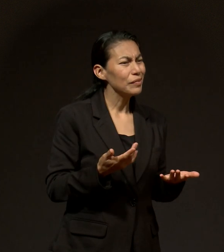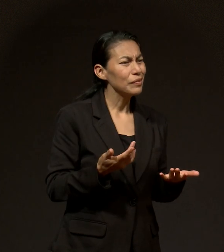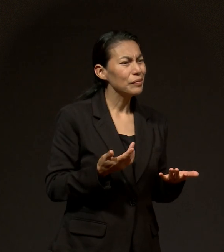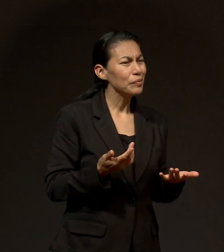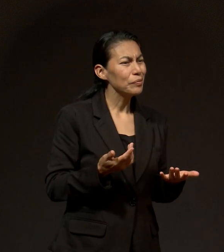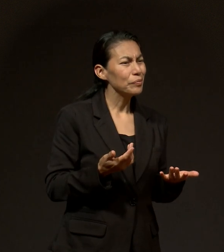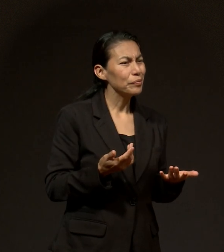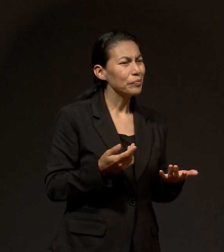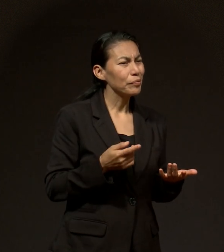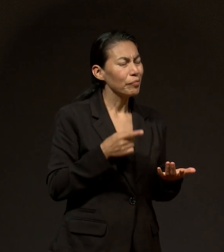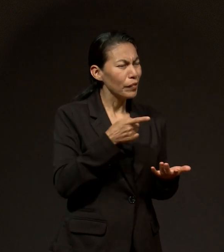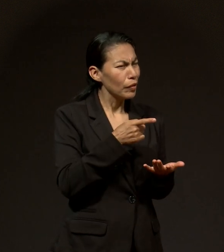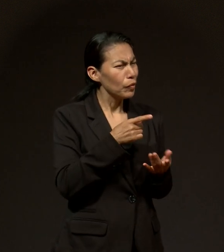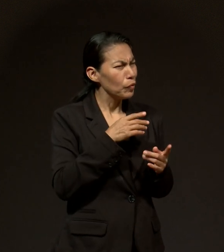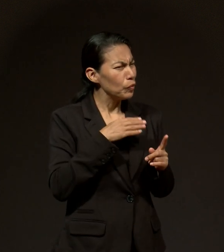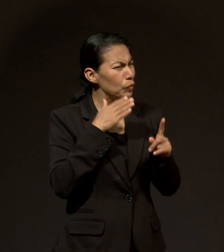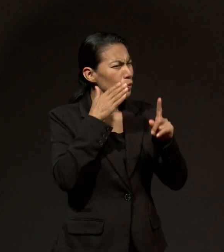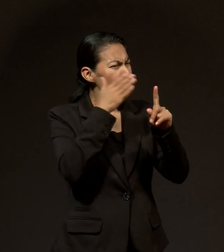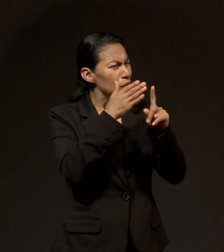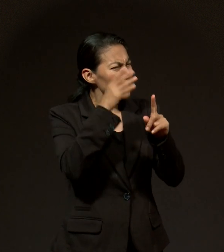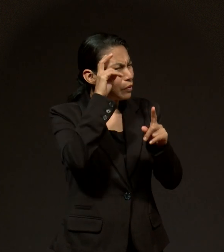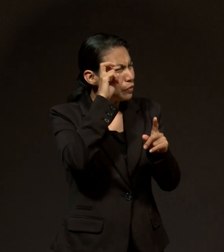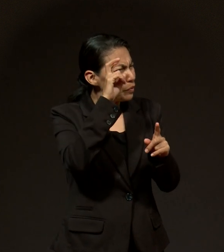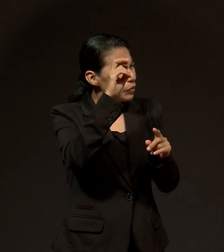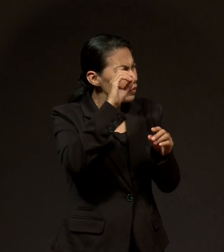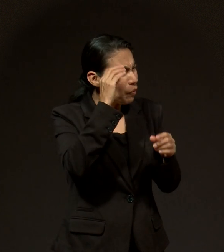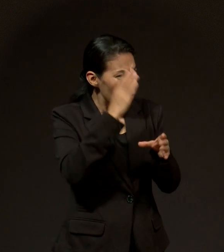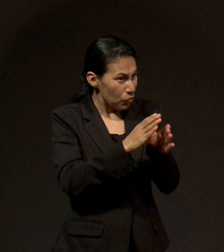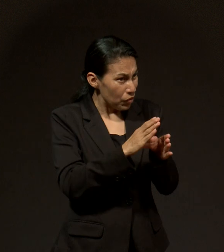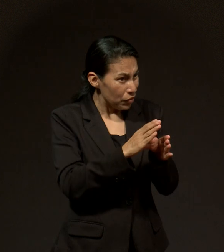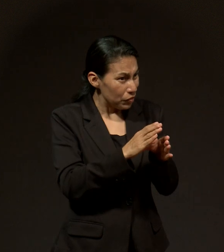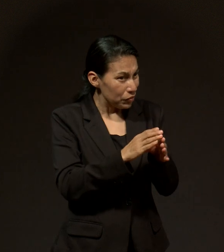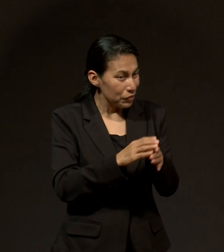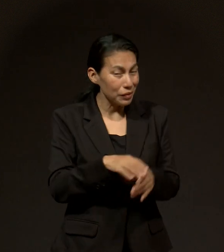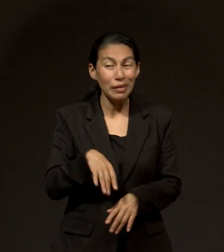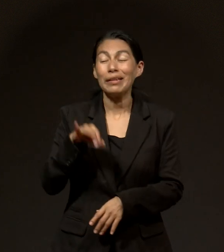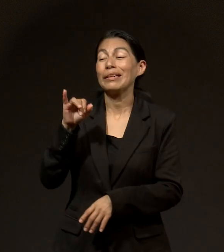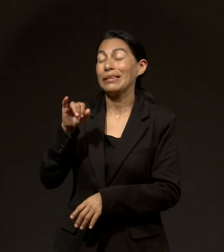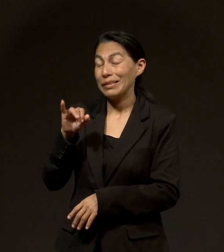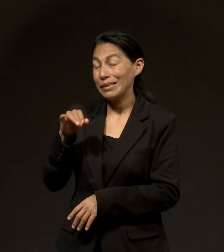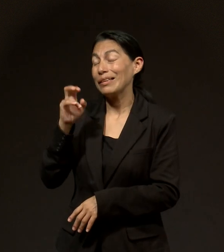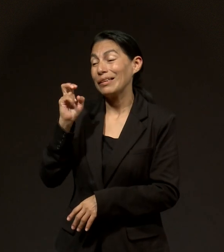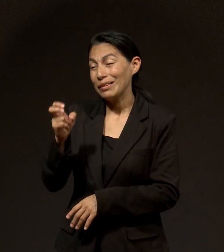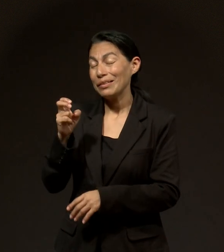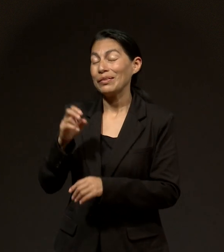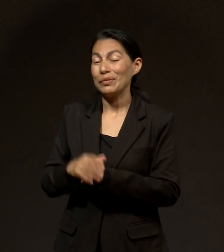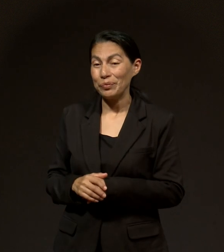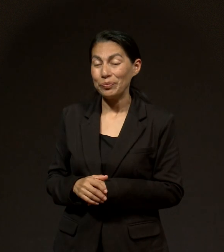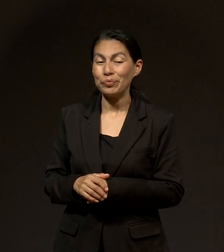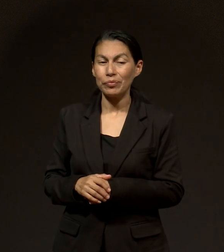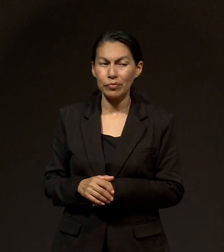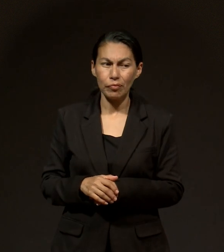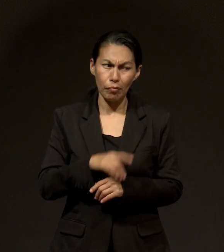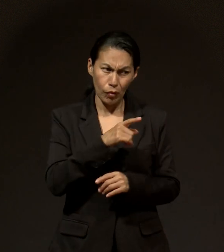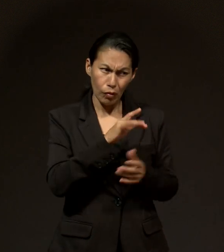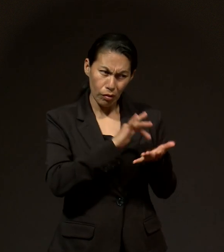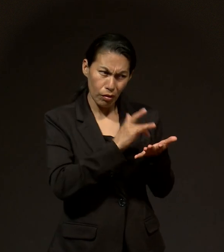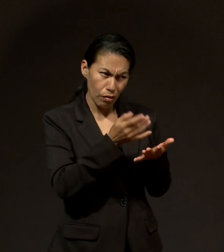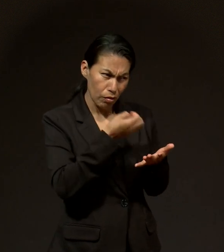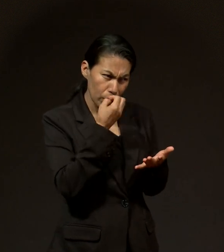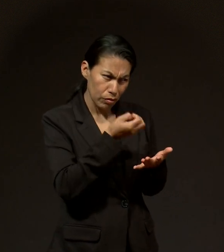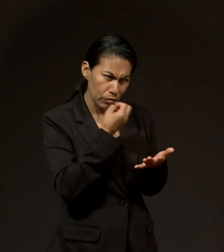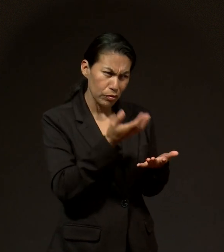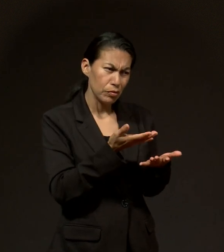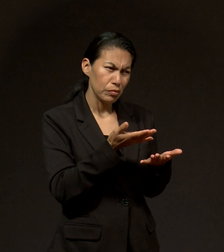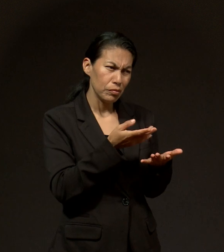estudiaras aquí. Y tus sueños se hicieron realidad. Sí, así Y a través de la